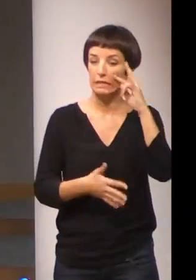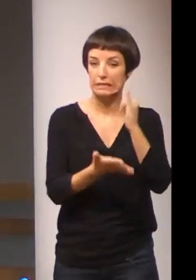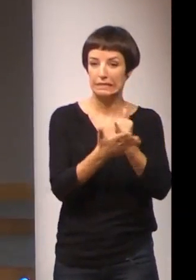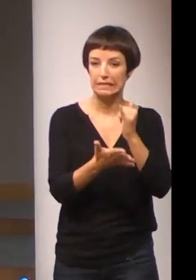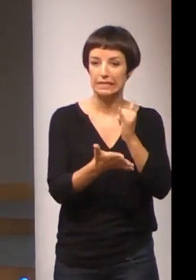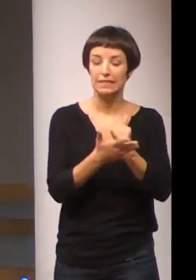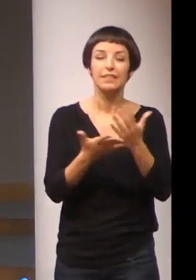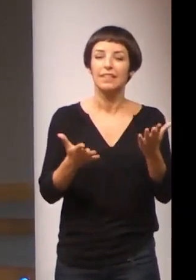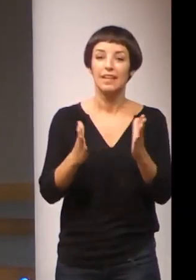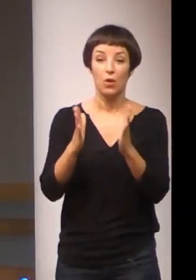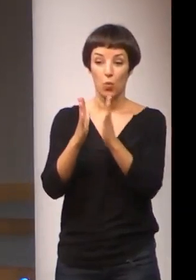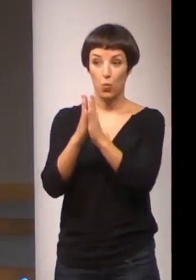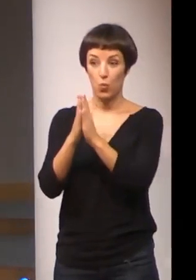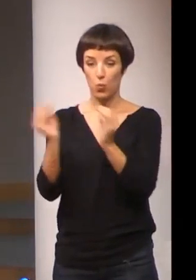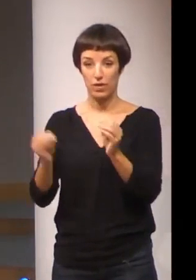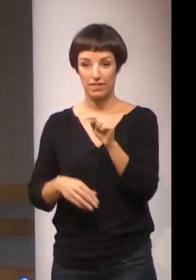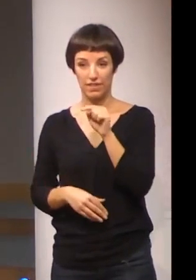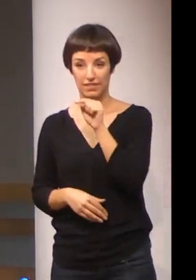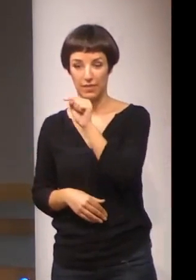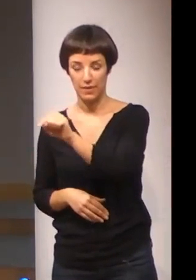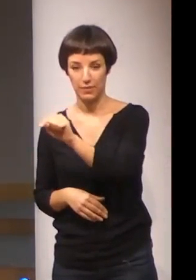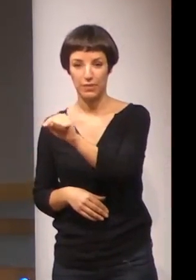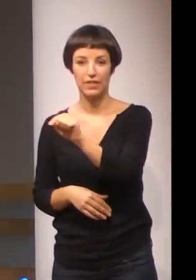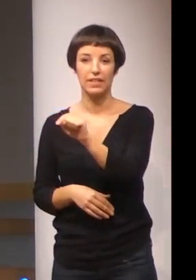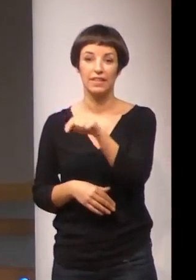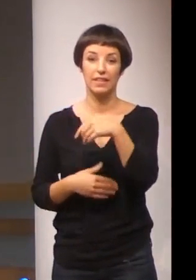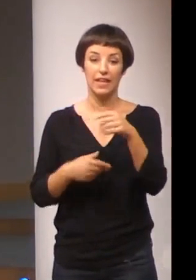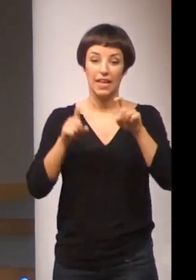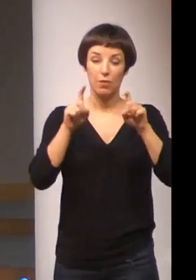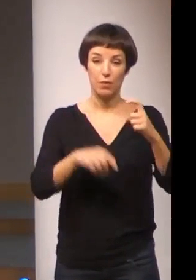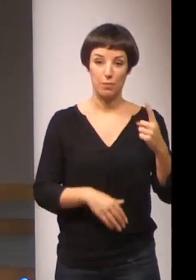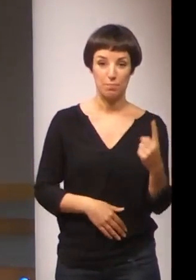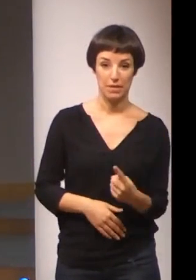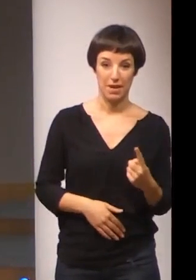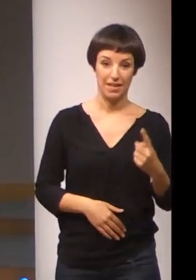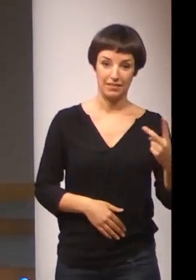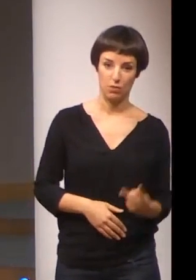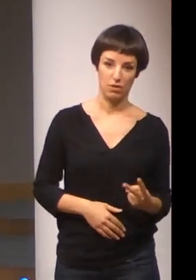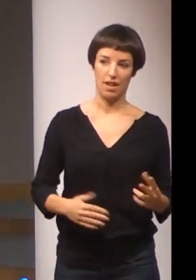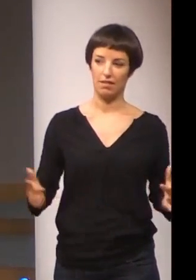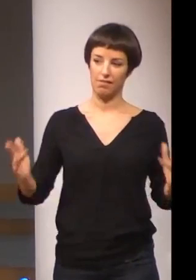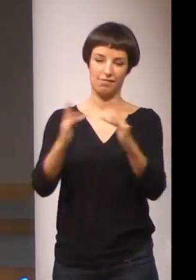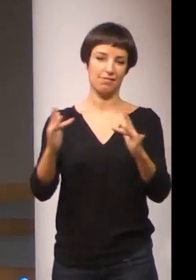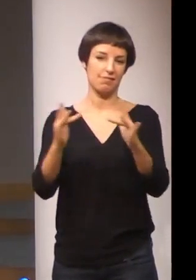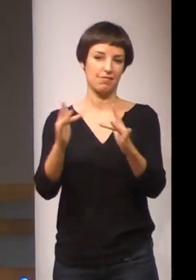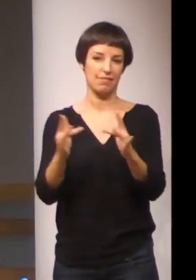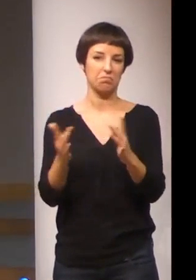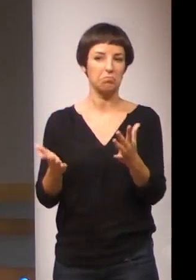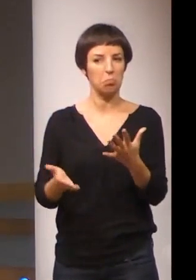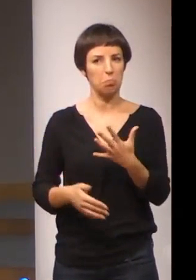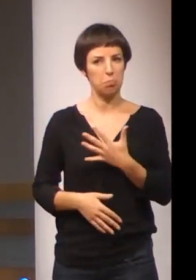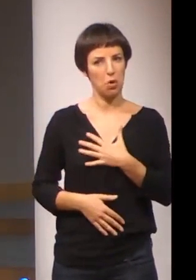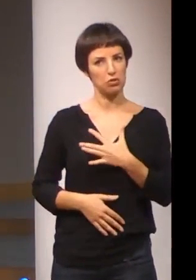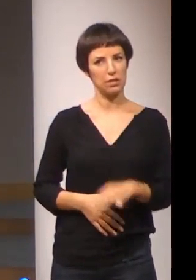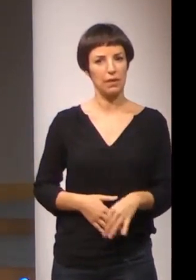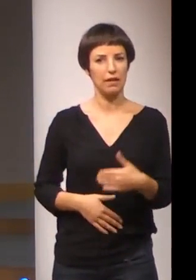entre la universidad y la educación primaria y secundaria. Es decir, una posibilidad también de la